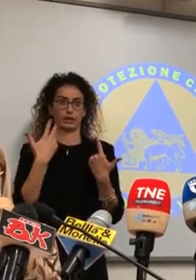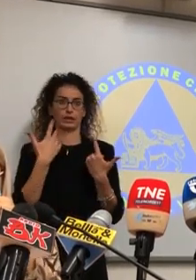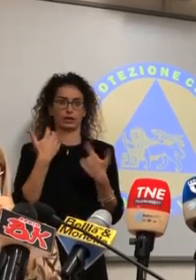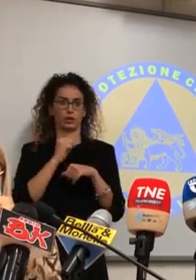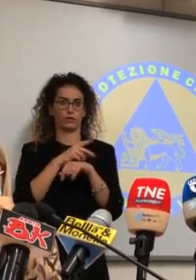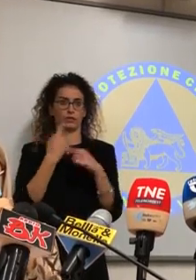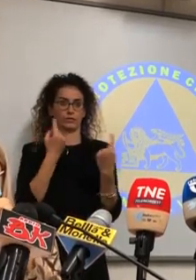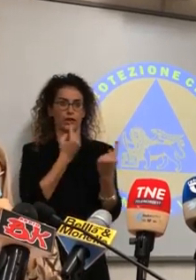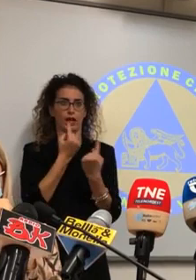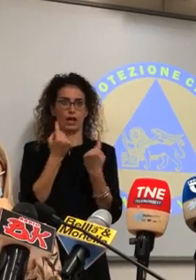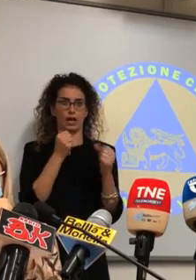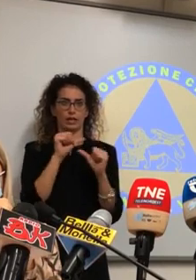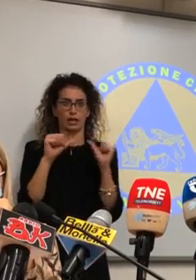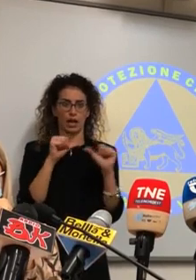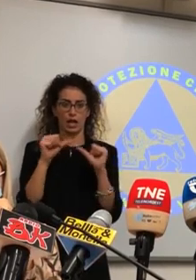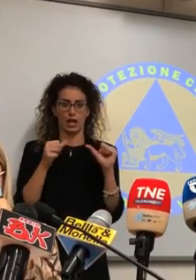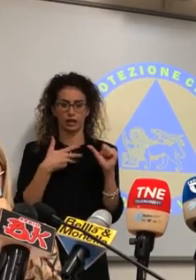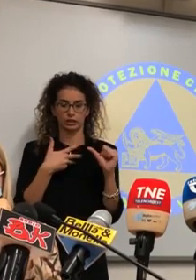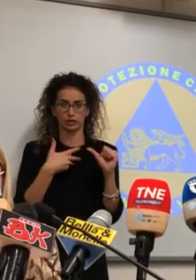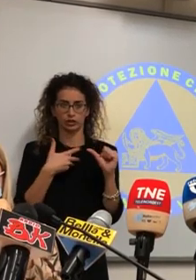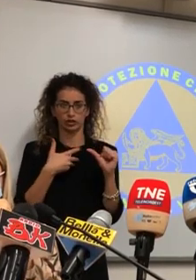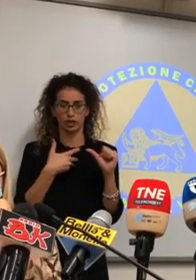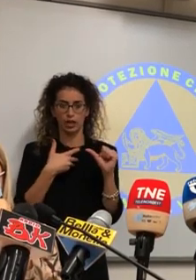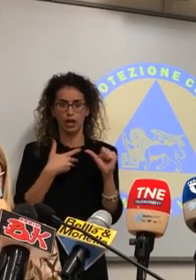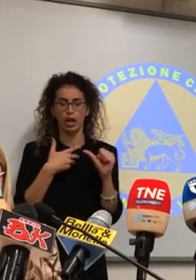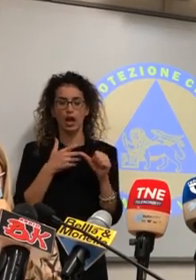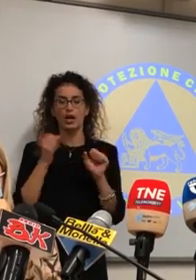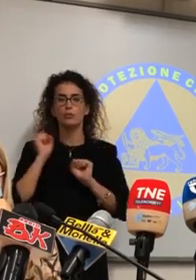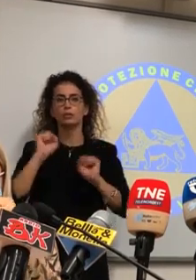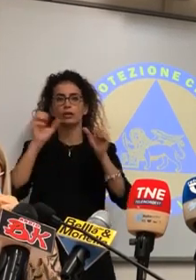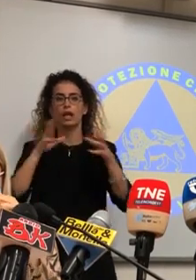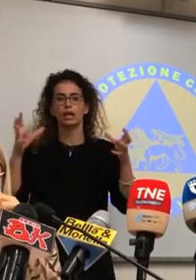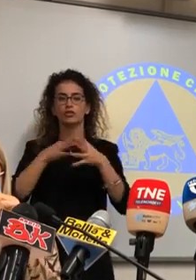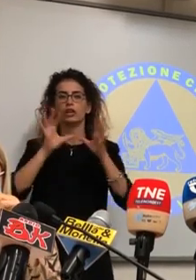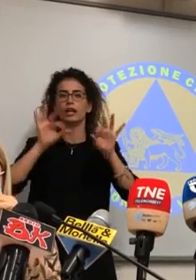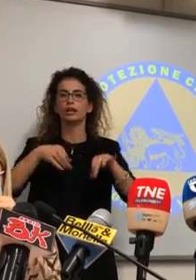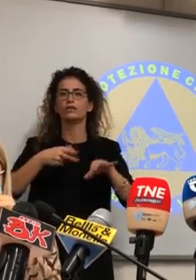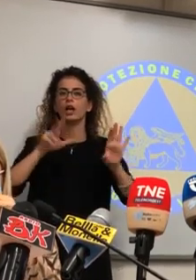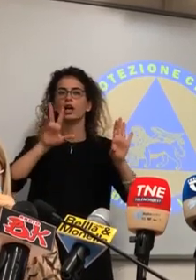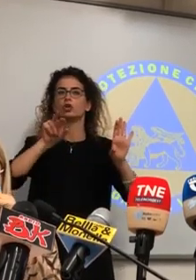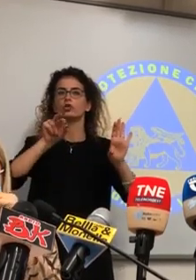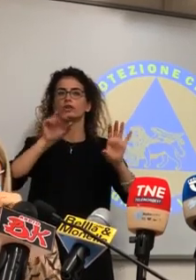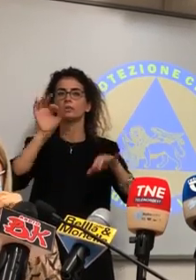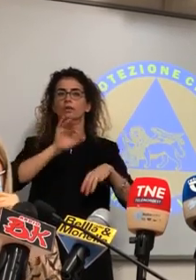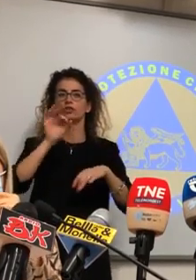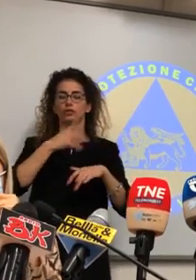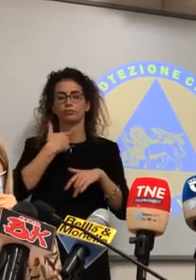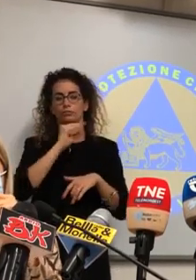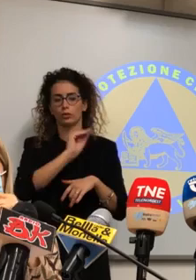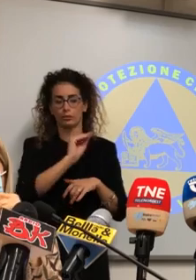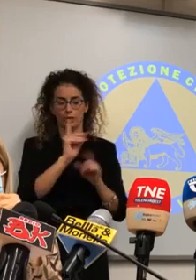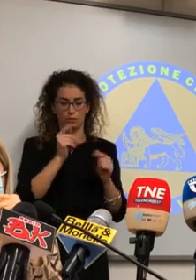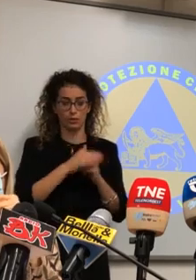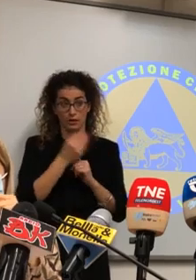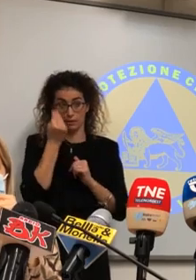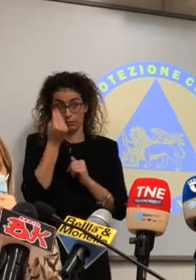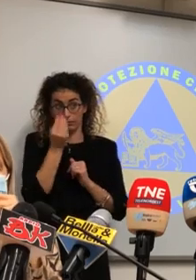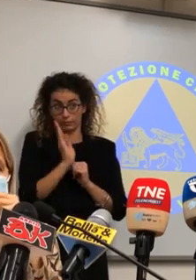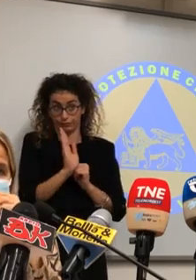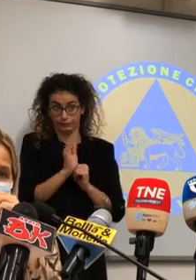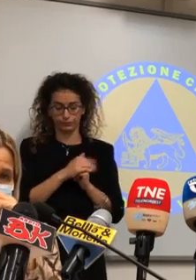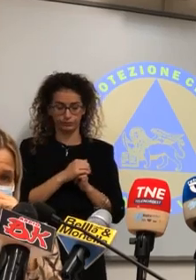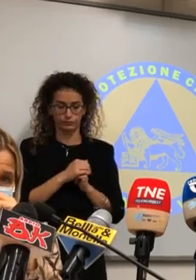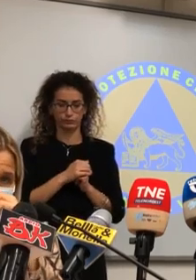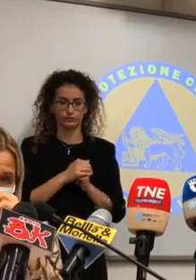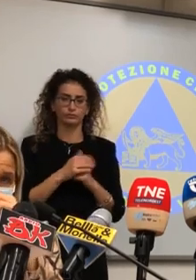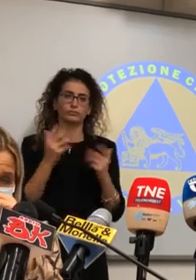comunità si raggiunge quando siamo al 90%. Quindi la domanda che le faccio è, secondo lei, premesso comunque